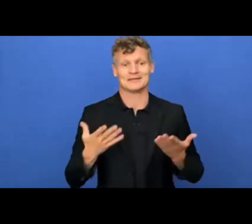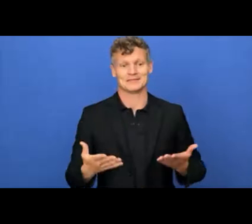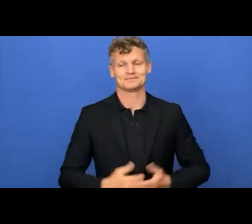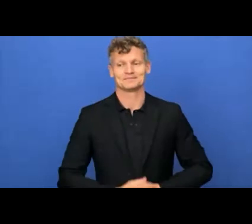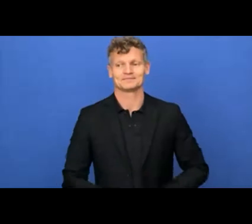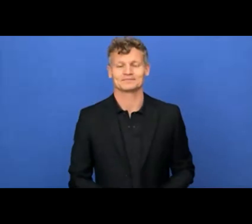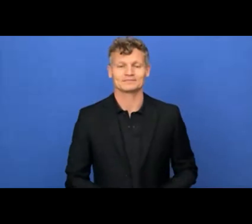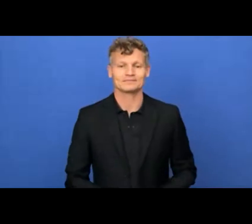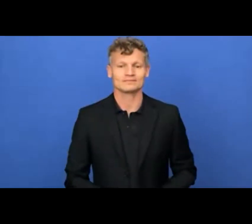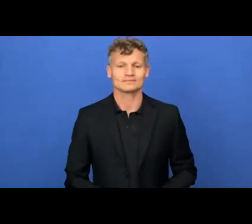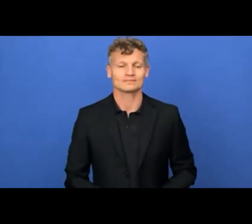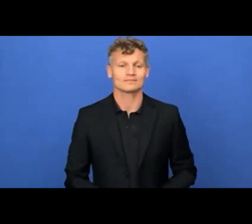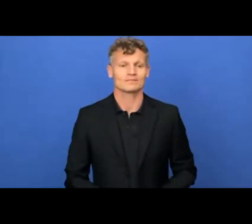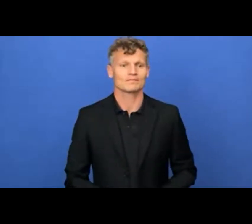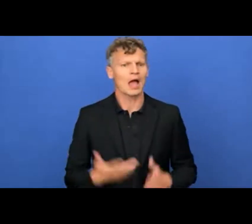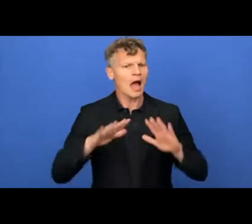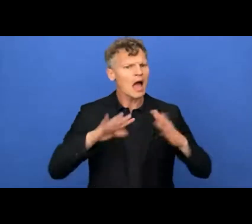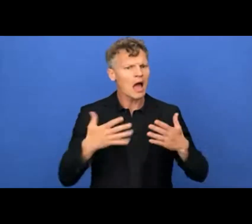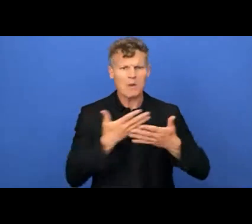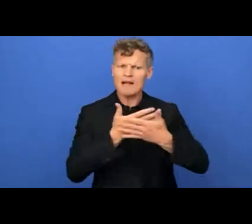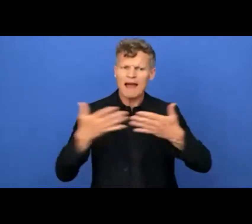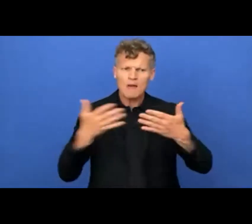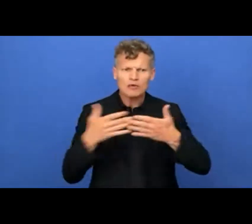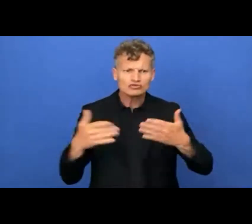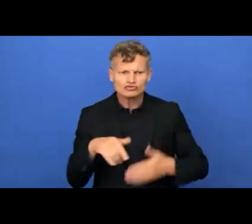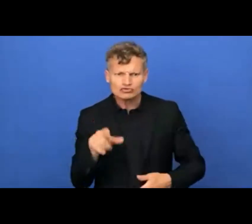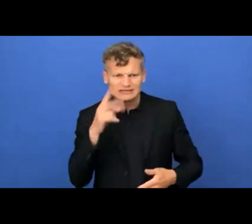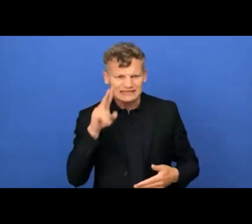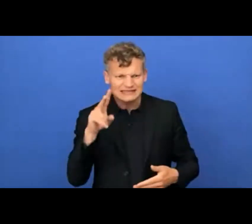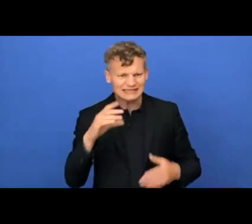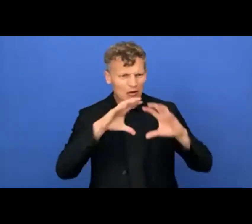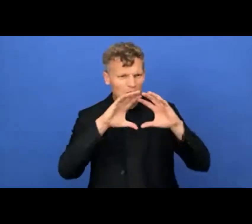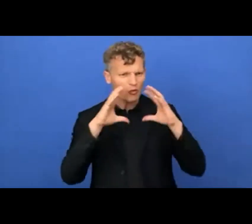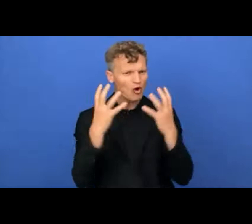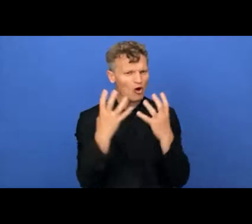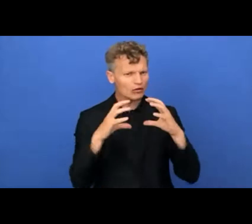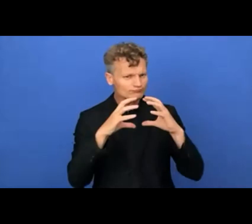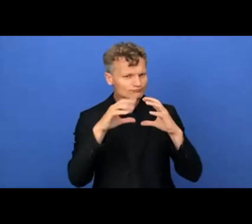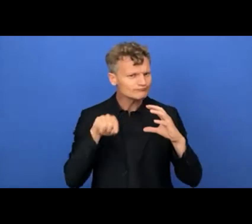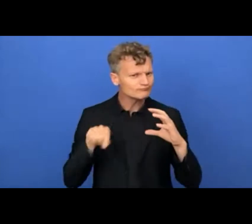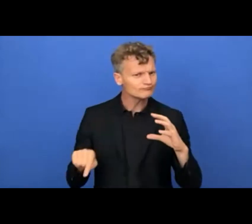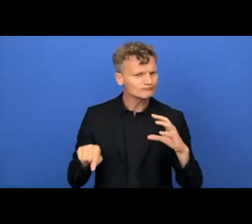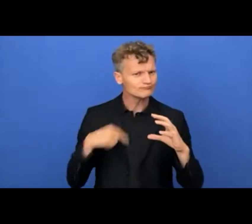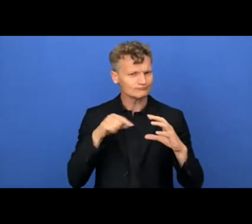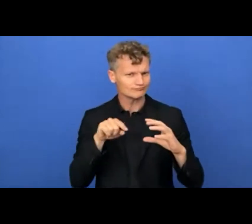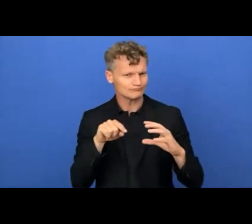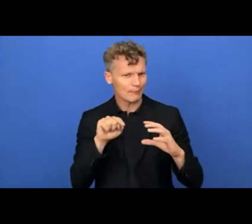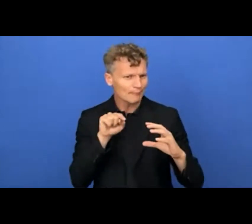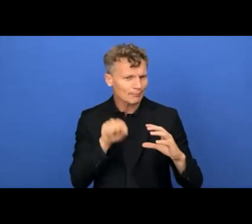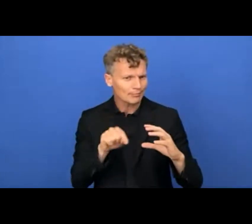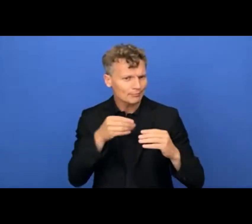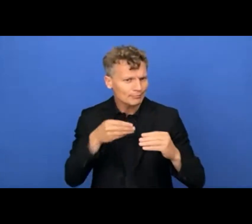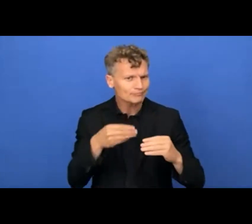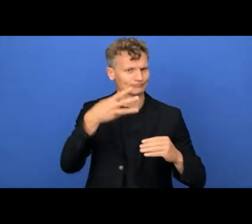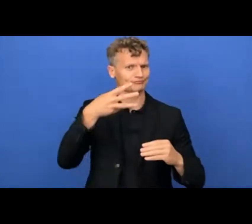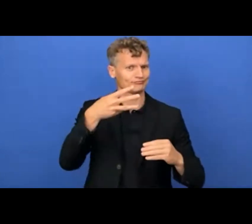des signes sera assurée par Oliver et Maya. Vous les voyez à l'écran aujourd'hui. Donc, vous avez ce menu déroulant en bas